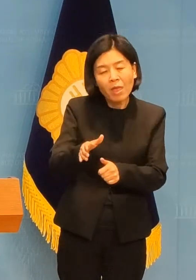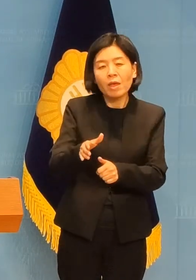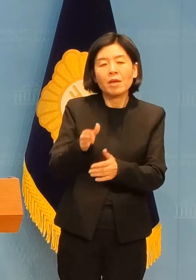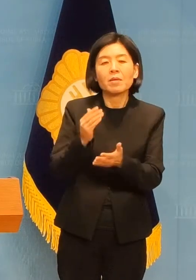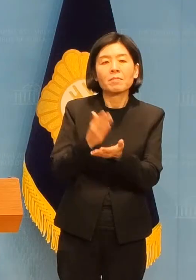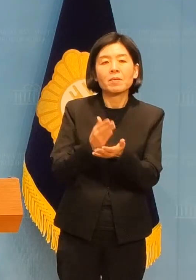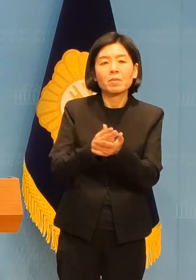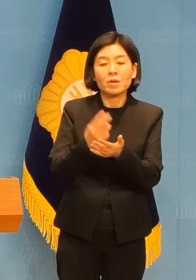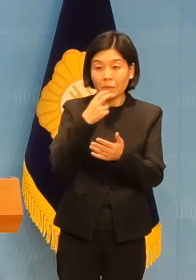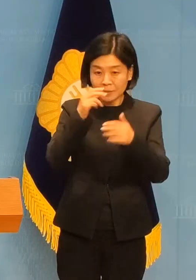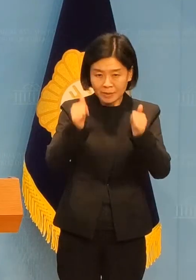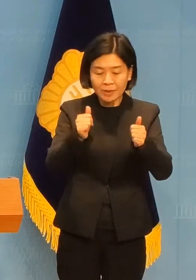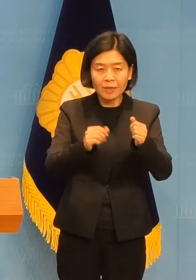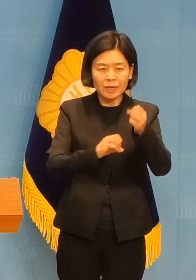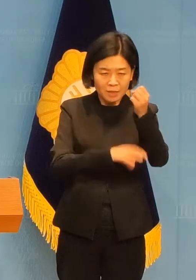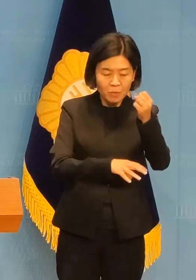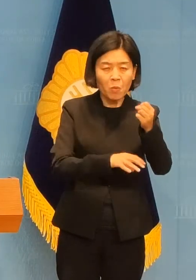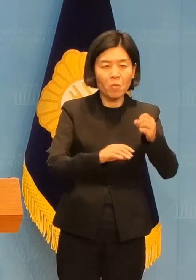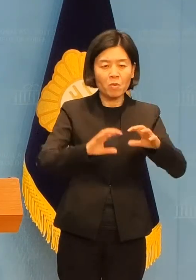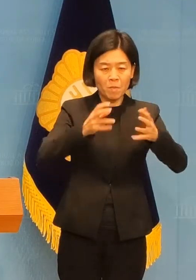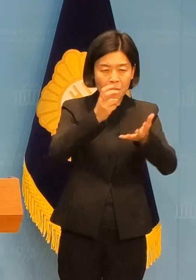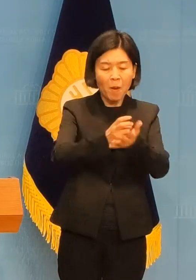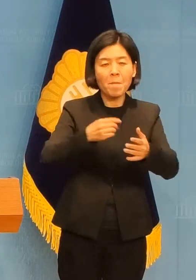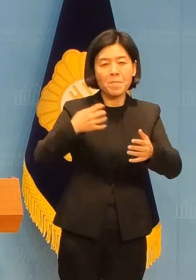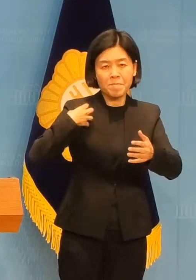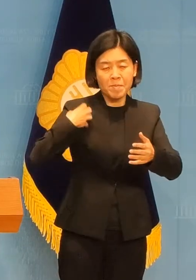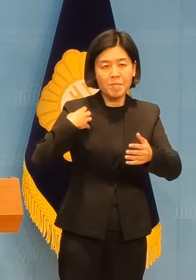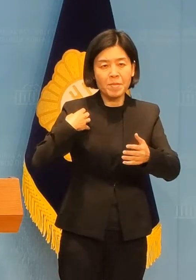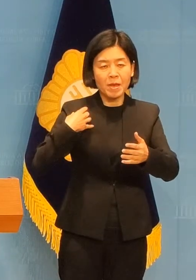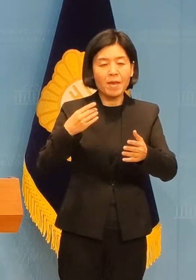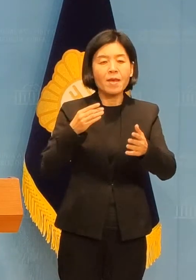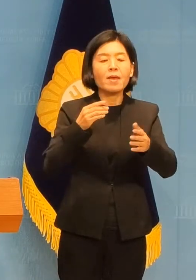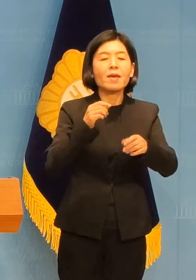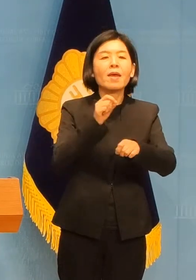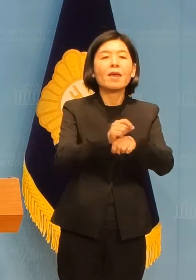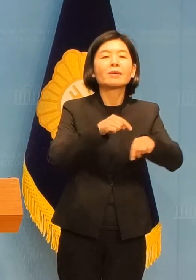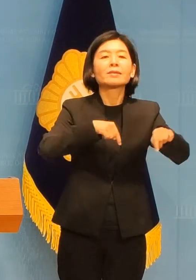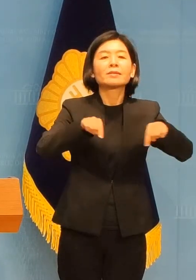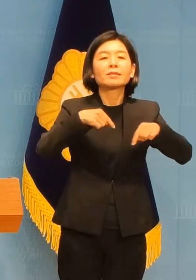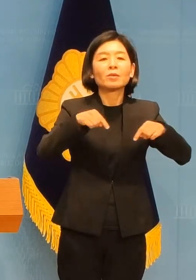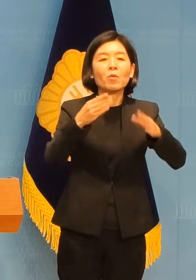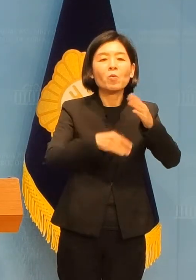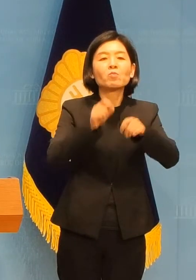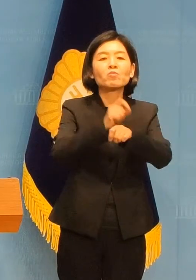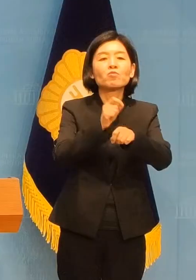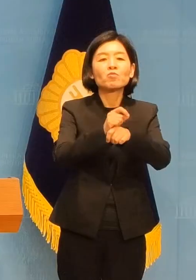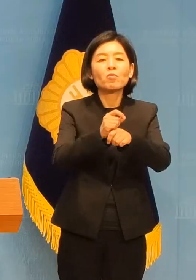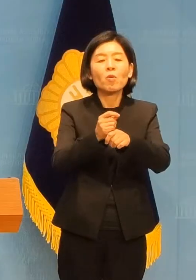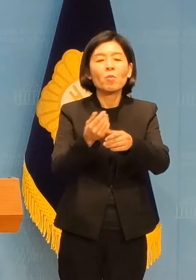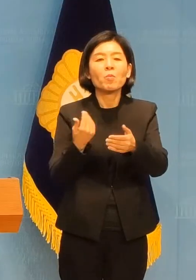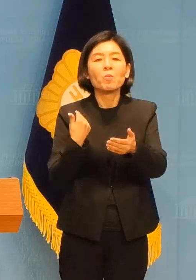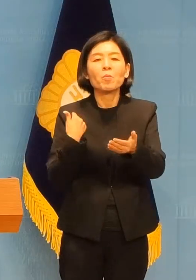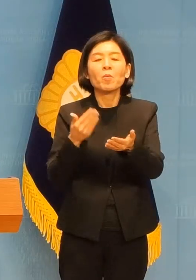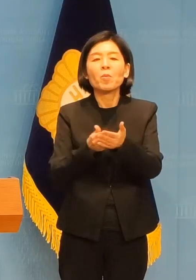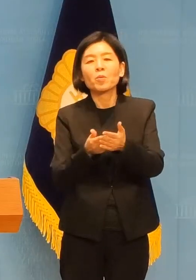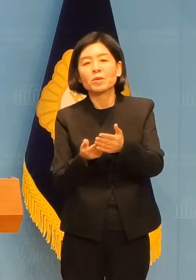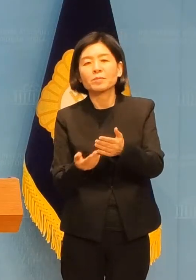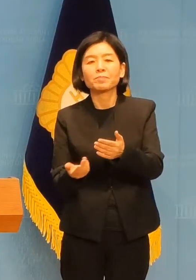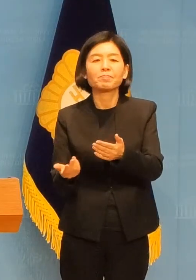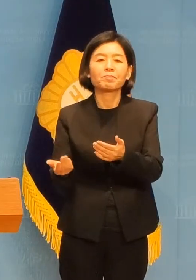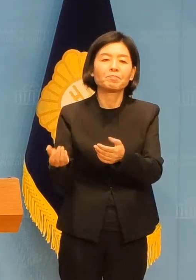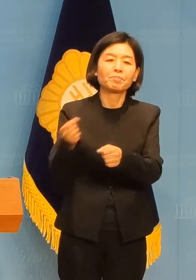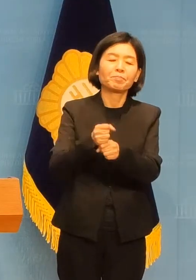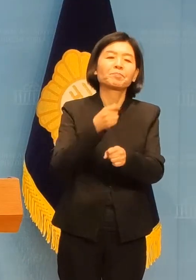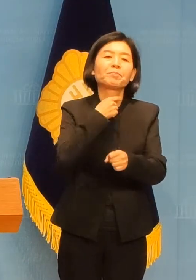아래 책임지는 행정부 공무원으로 복귀시키기 위한 필수적 조치입니다. 현재